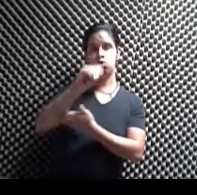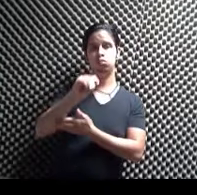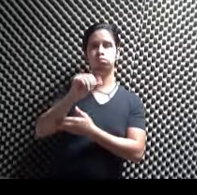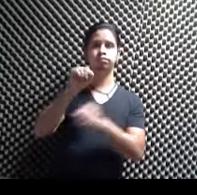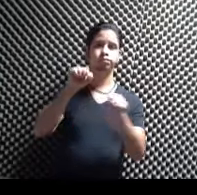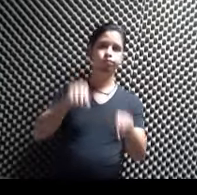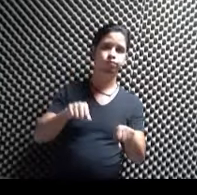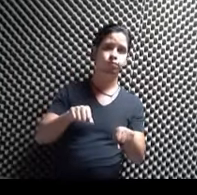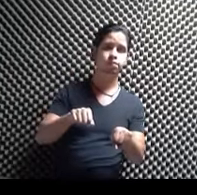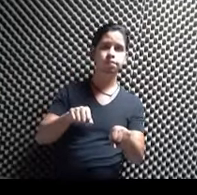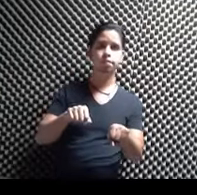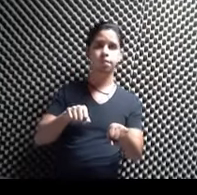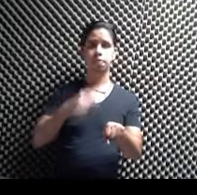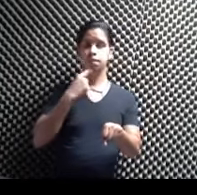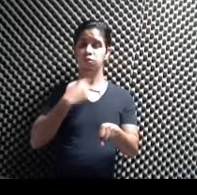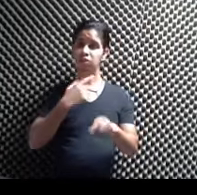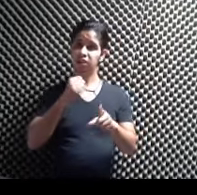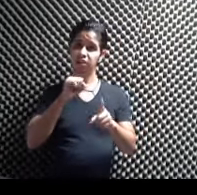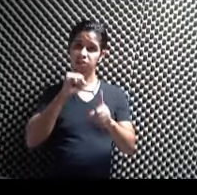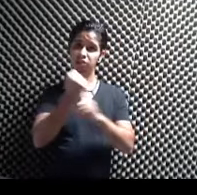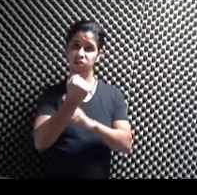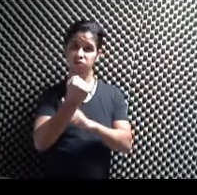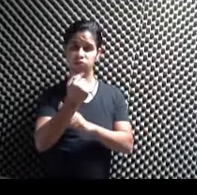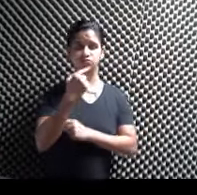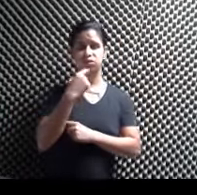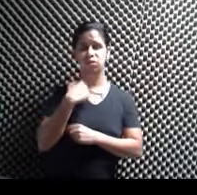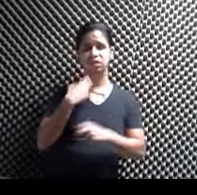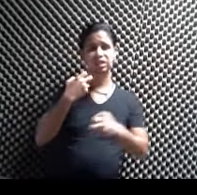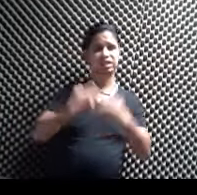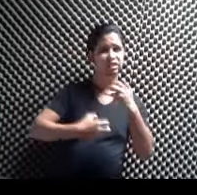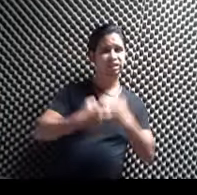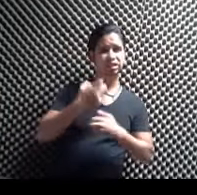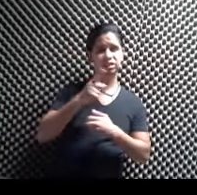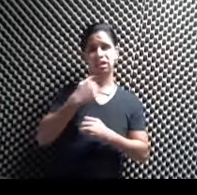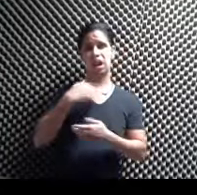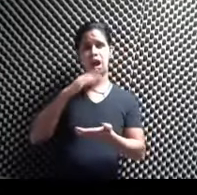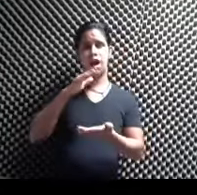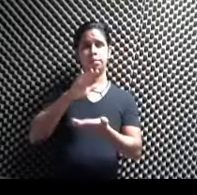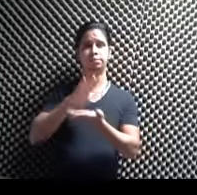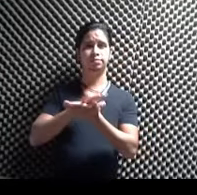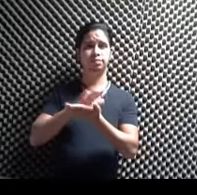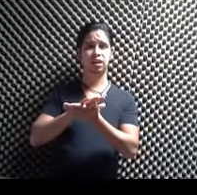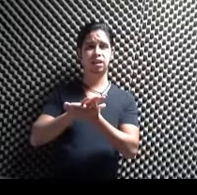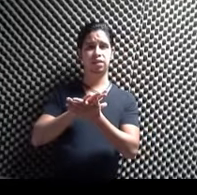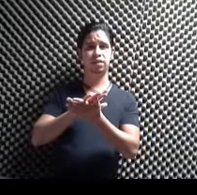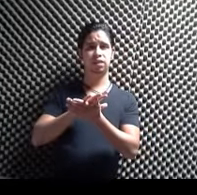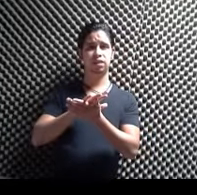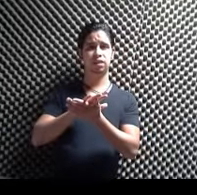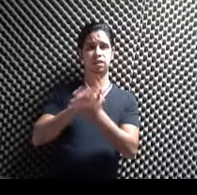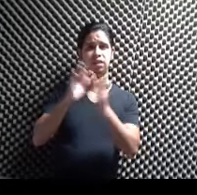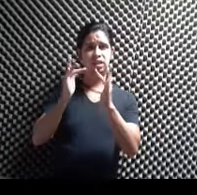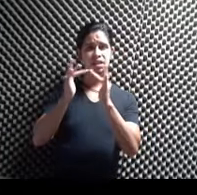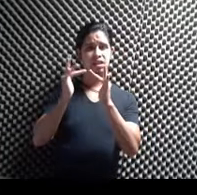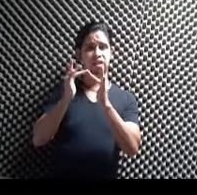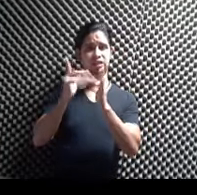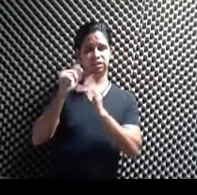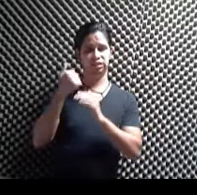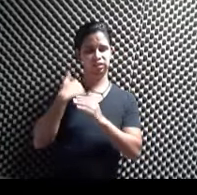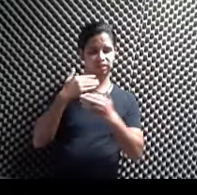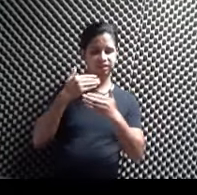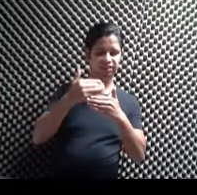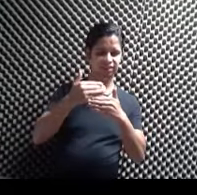tope ahora mismo, pues por las circunstancias económicas se me ha hecho difícil. La página creo que todavía no está corriendo. Actualizada.